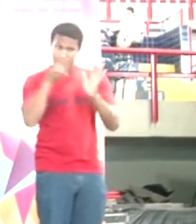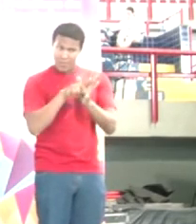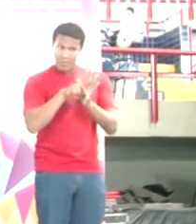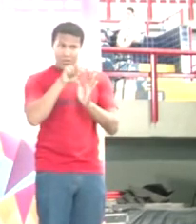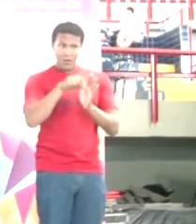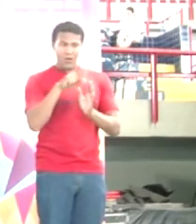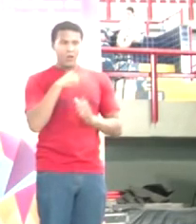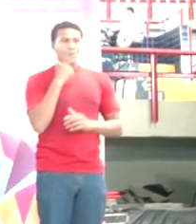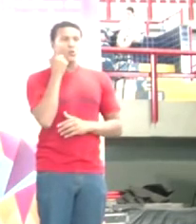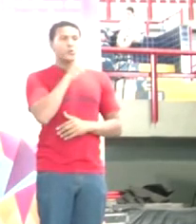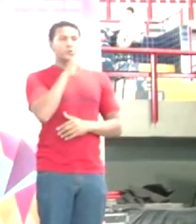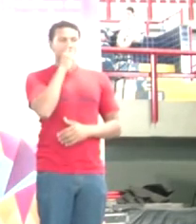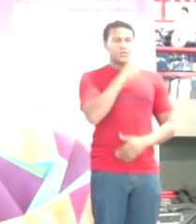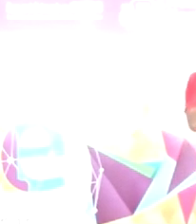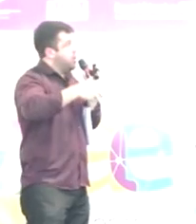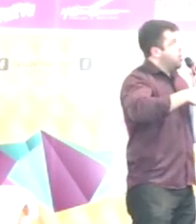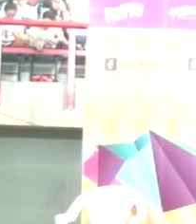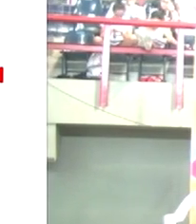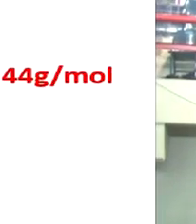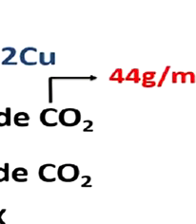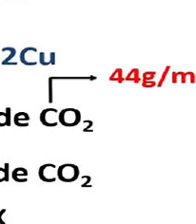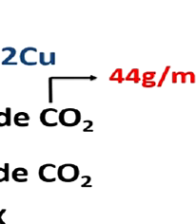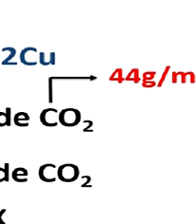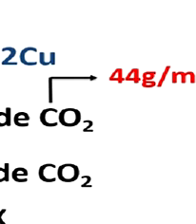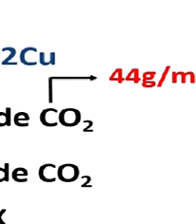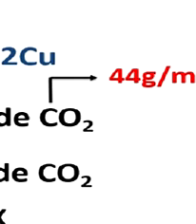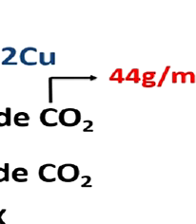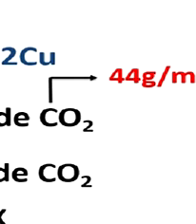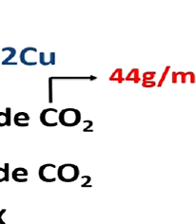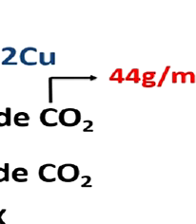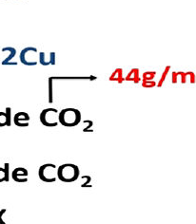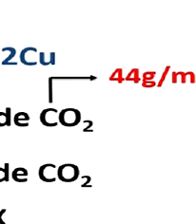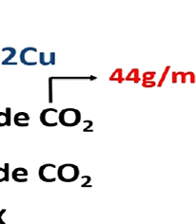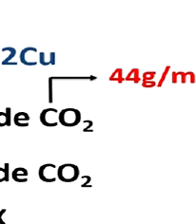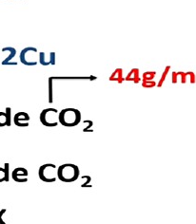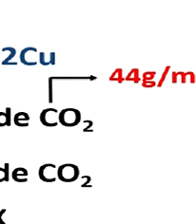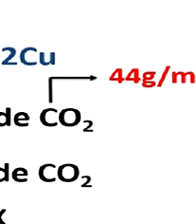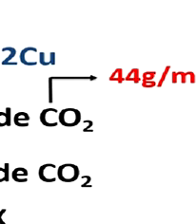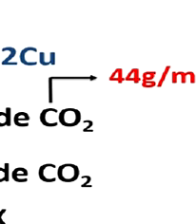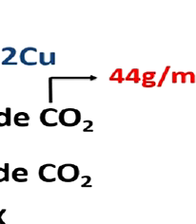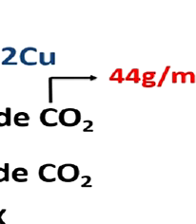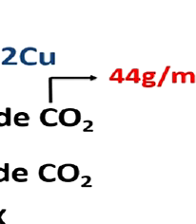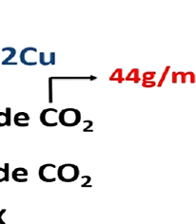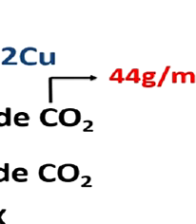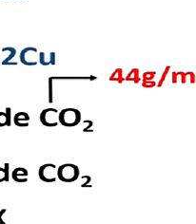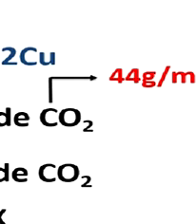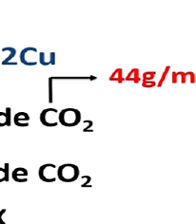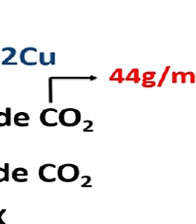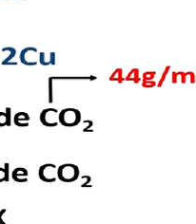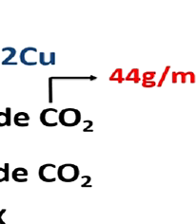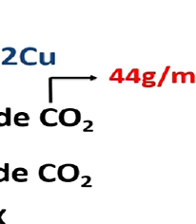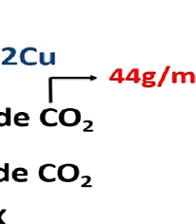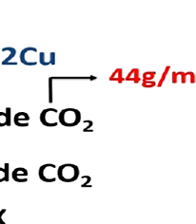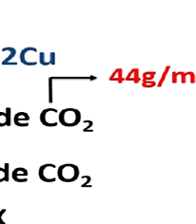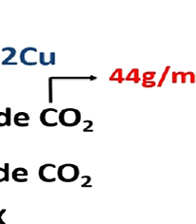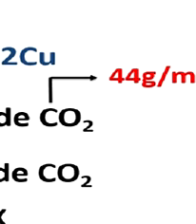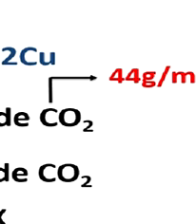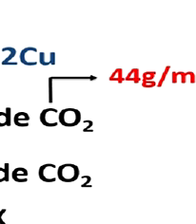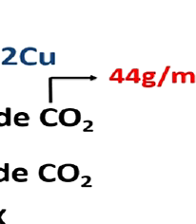igual a... Então vem comigo, olha a tua reação. Eu tenho carbono